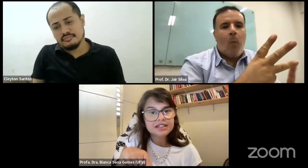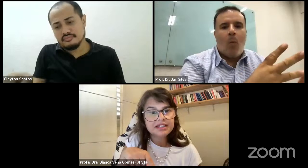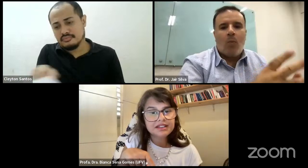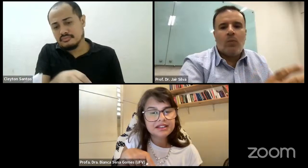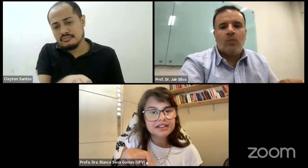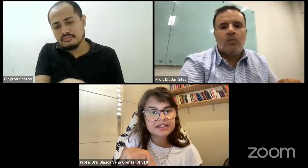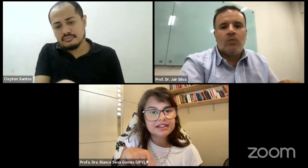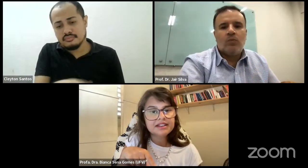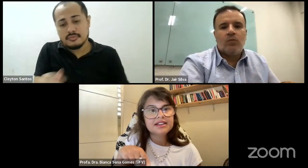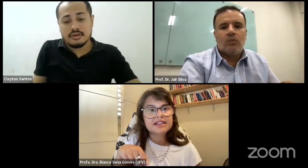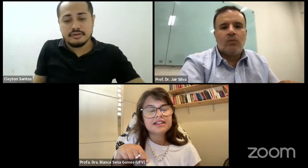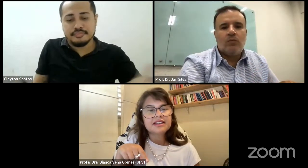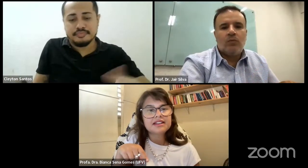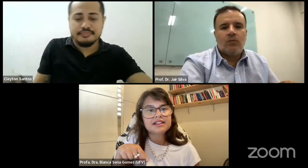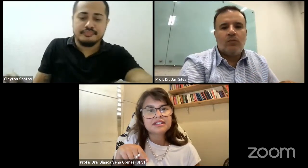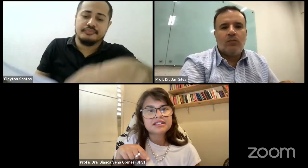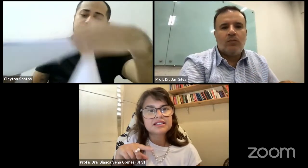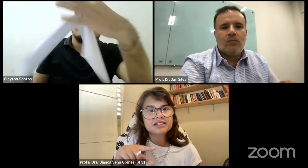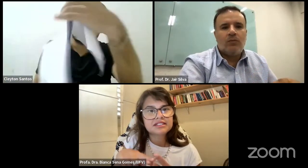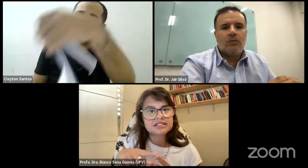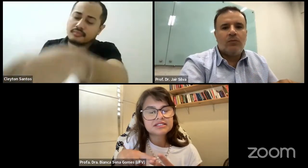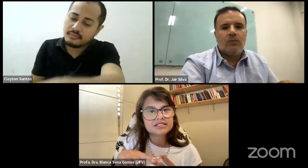que fala sobre a questão facial.